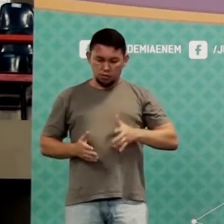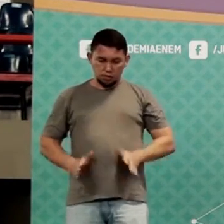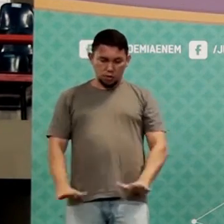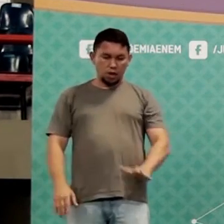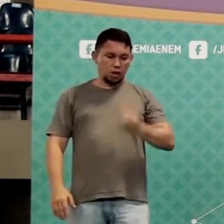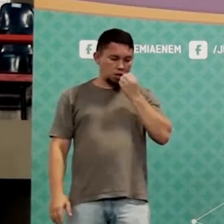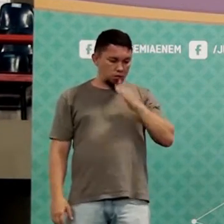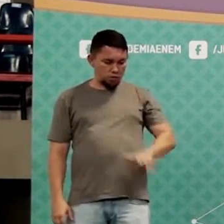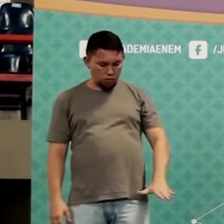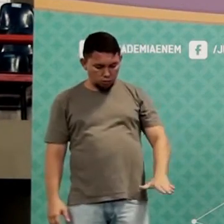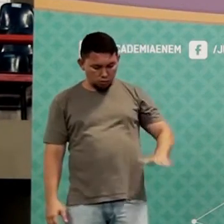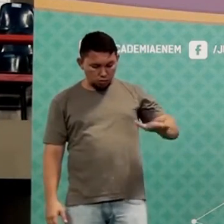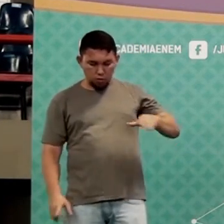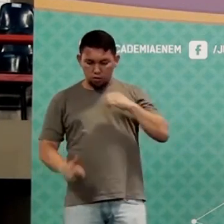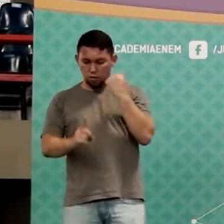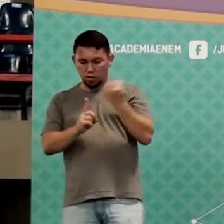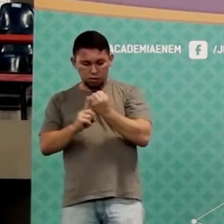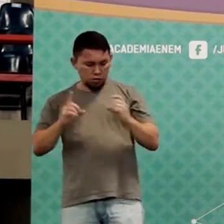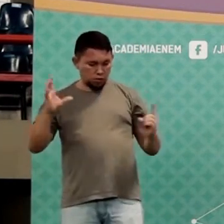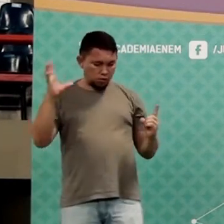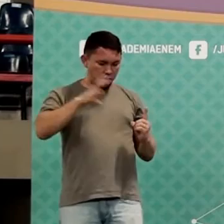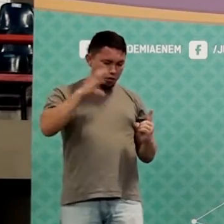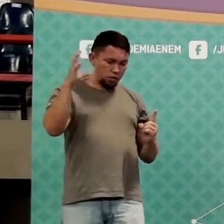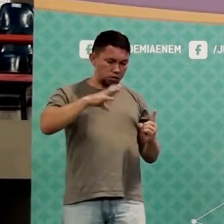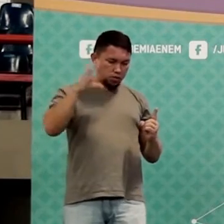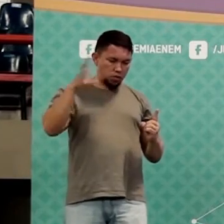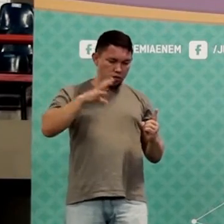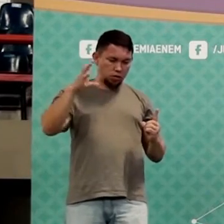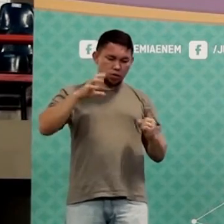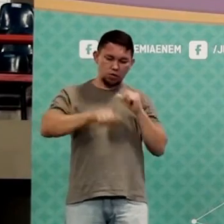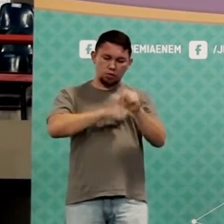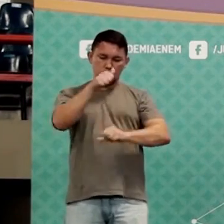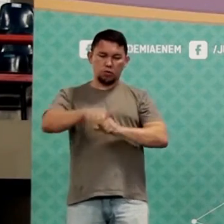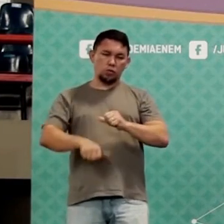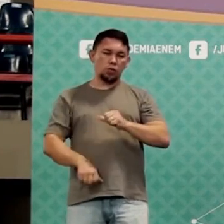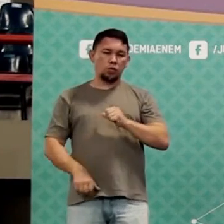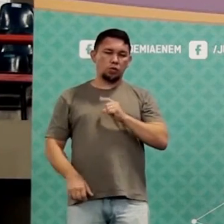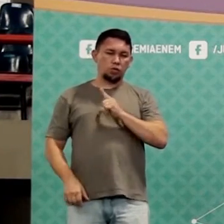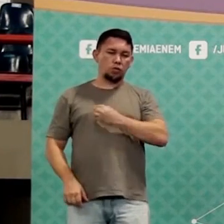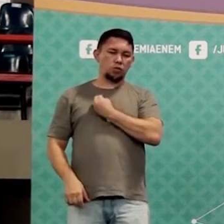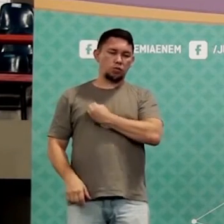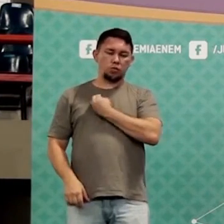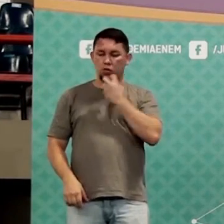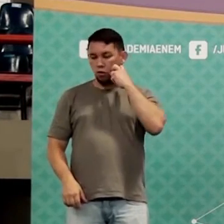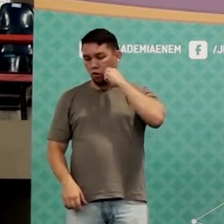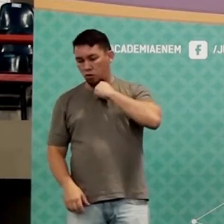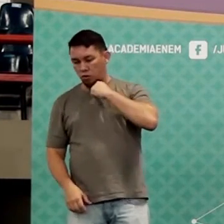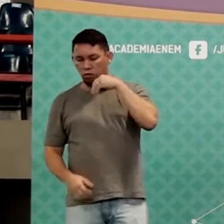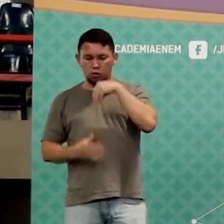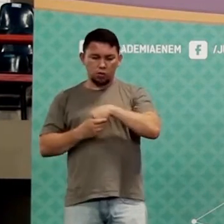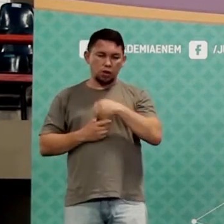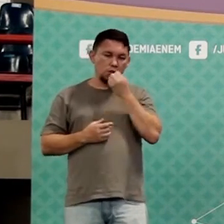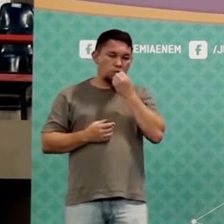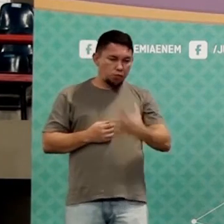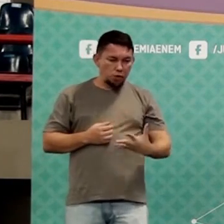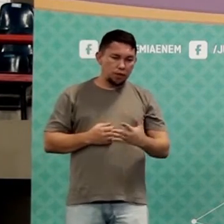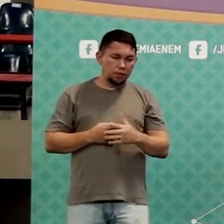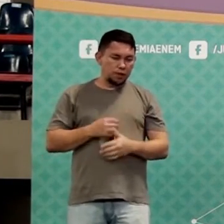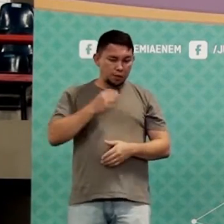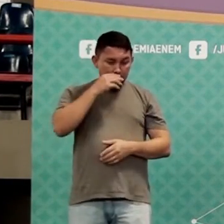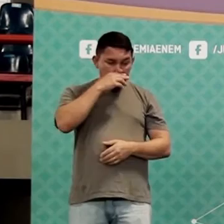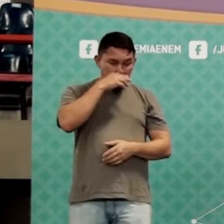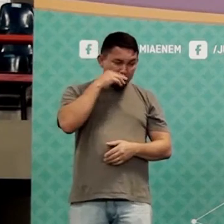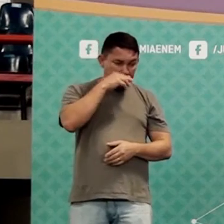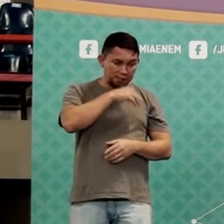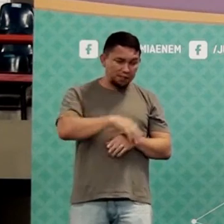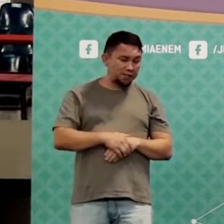bom. A sociedade é que muda a gente, que corrompe. Mas a gente nasce gente boa. A